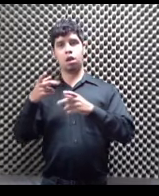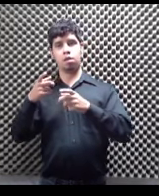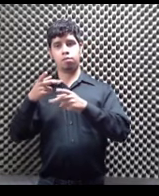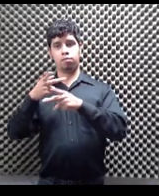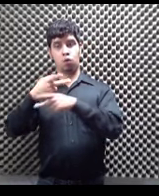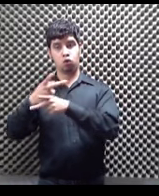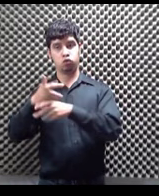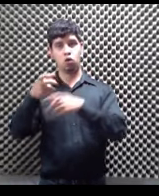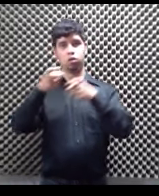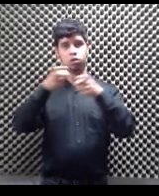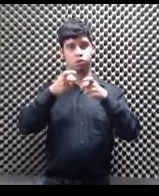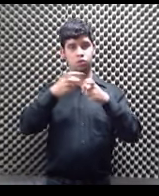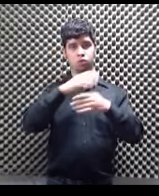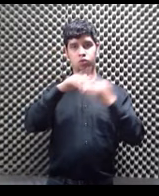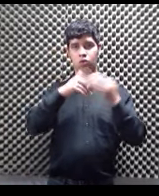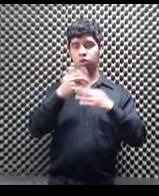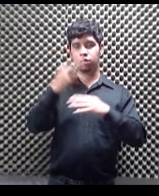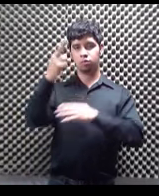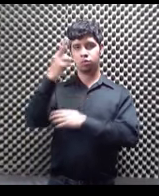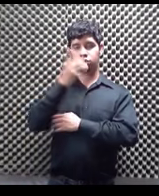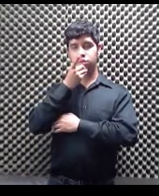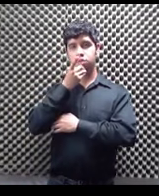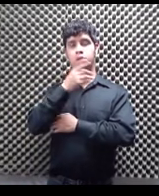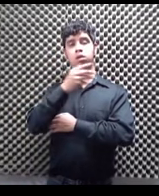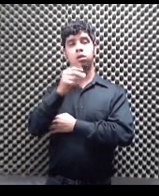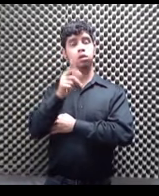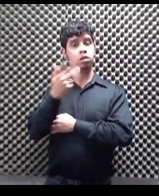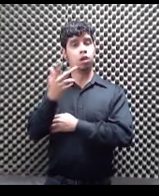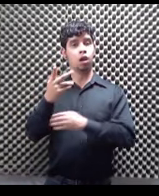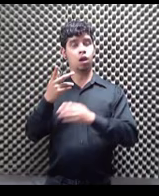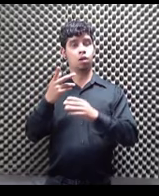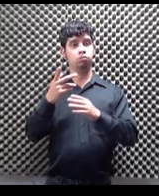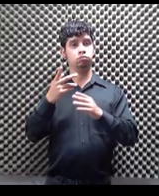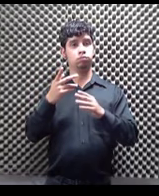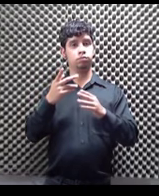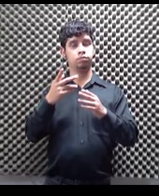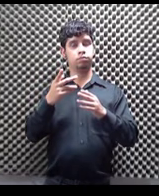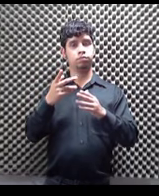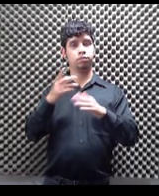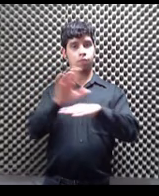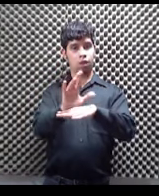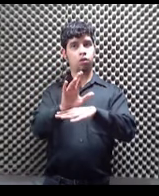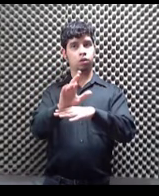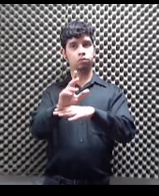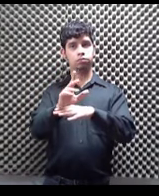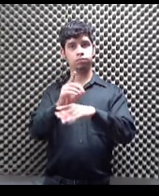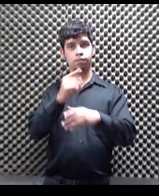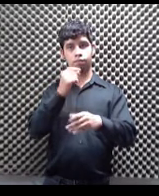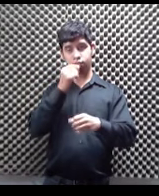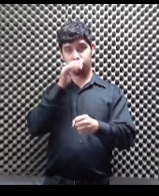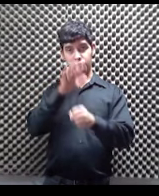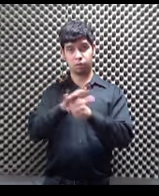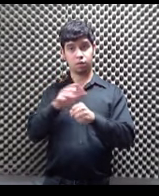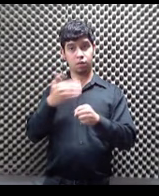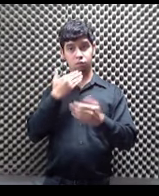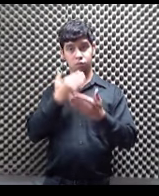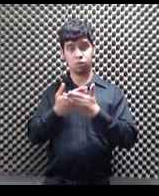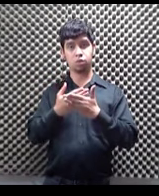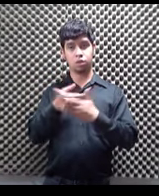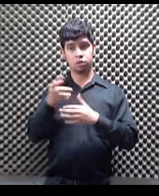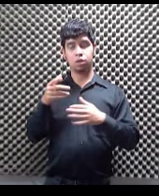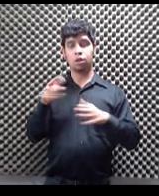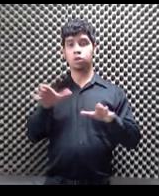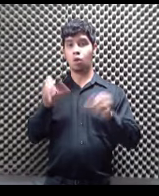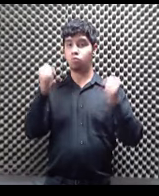pues son de Dominicana y la película promete ser muy buena. Y ellos están haciendo mucho cine y eso buen